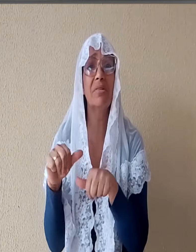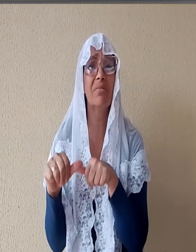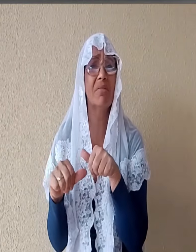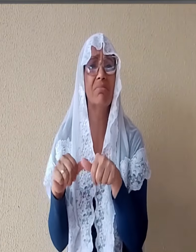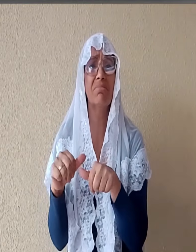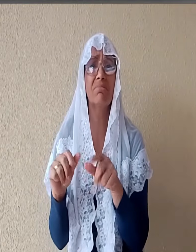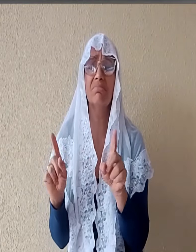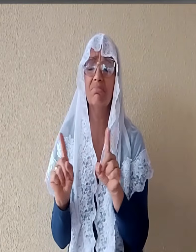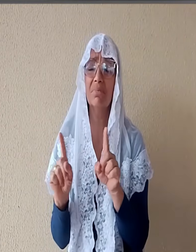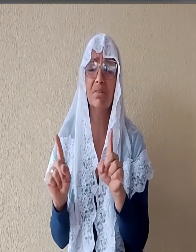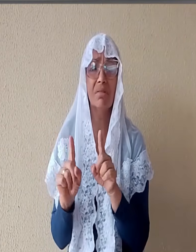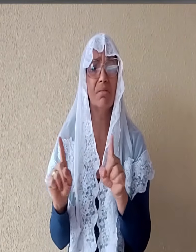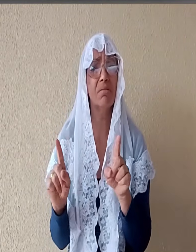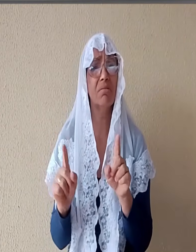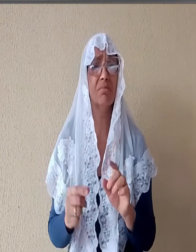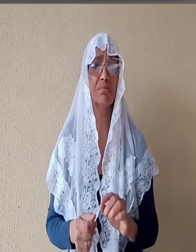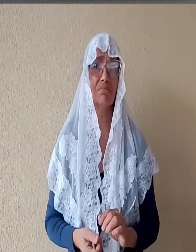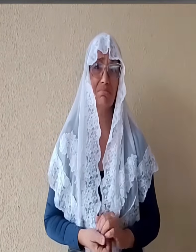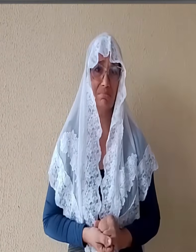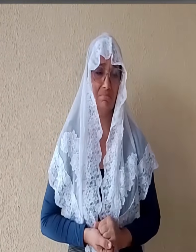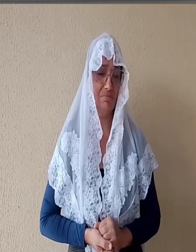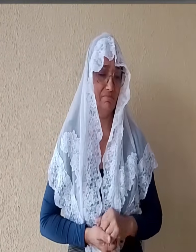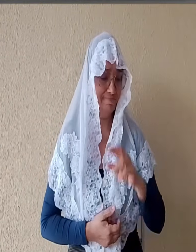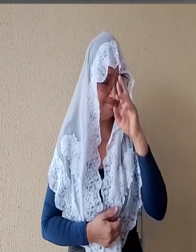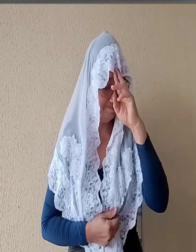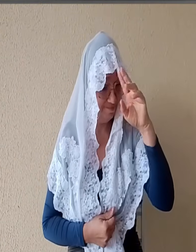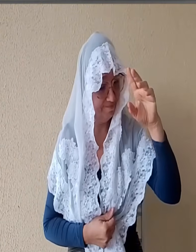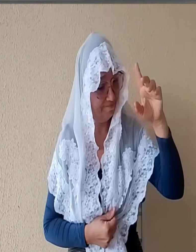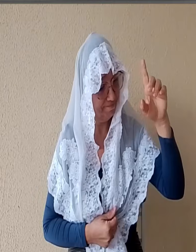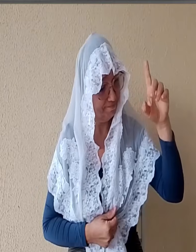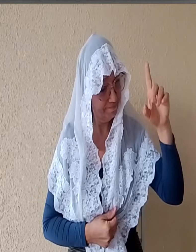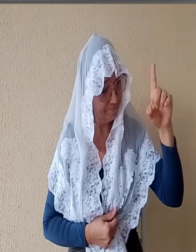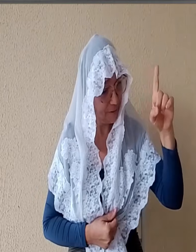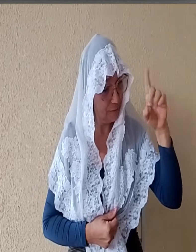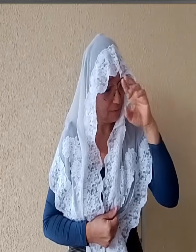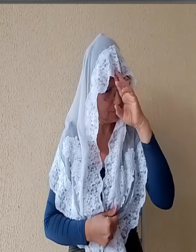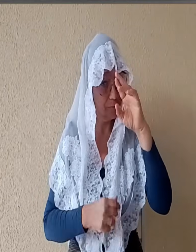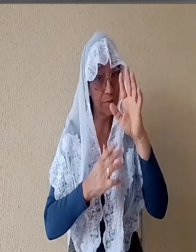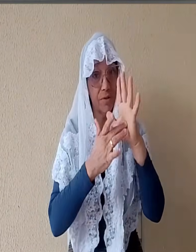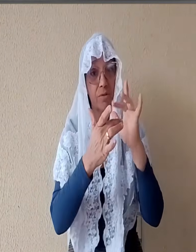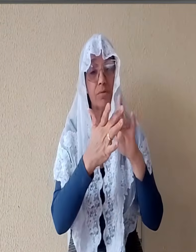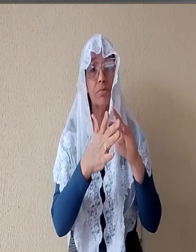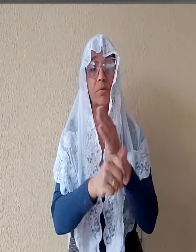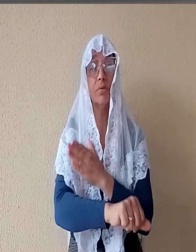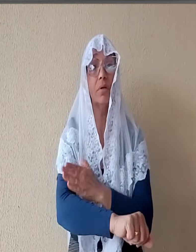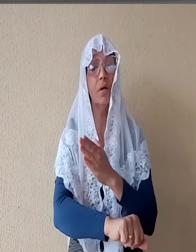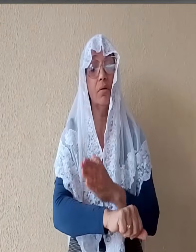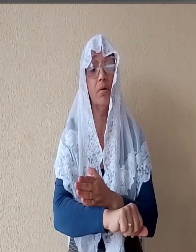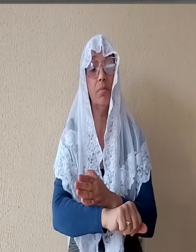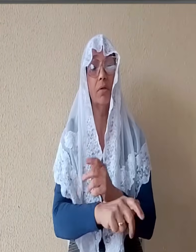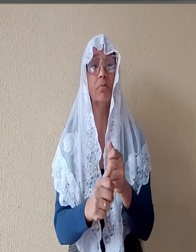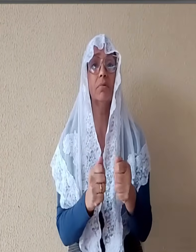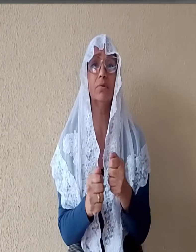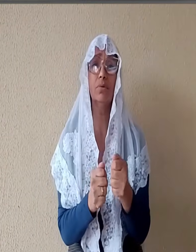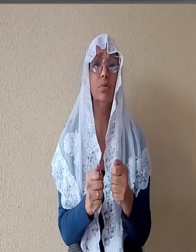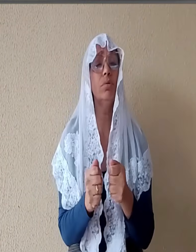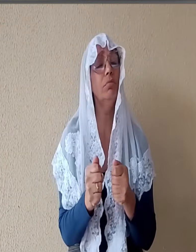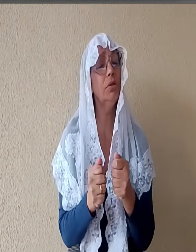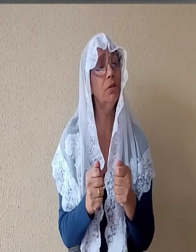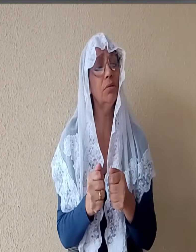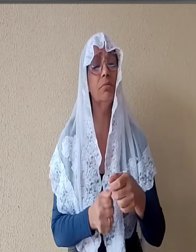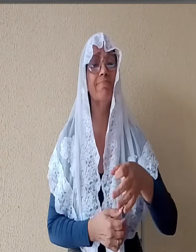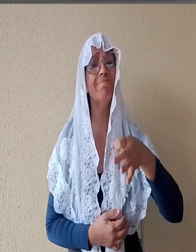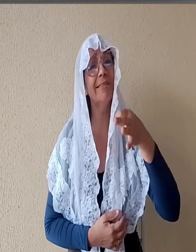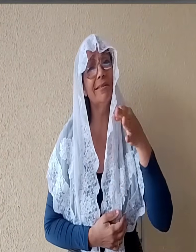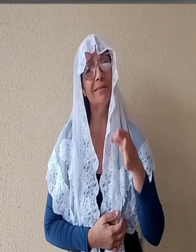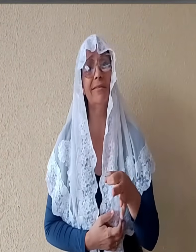ter certeza que quando parar o ímpio vir, o Senhor vai te colocar como ancião. Bendito é o nome do Senhor. Que não vai ter para onde